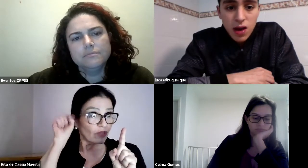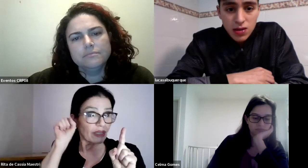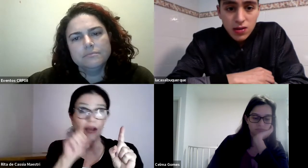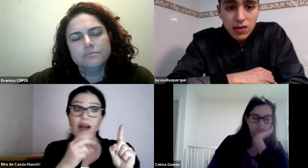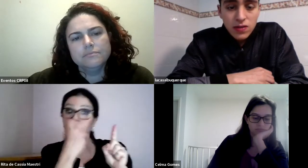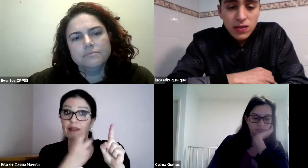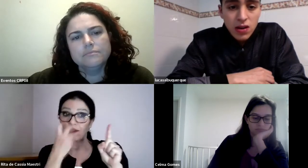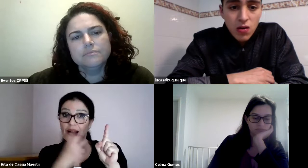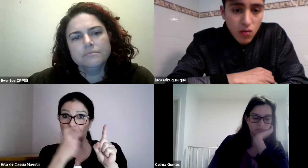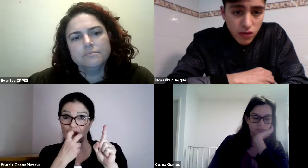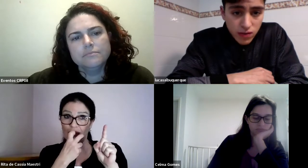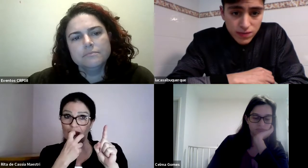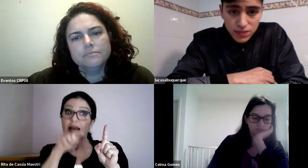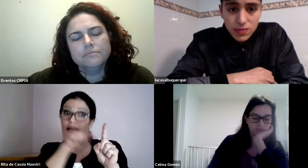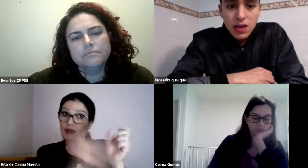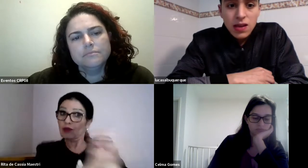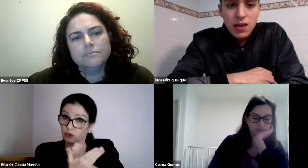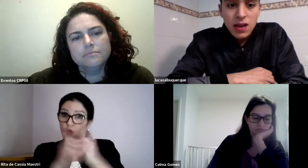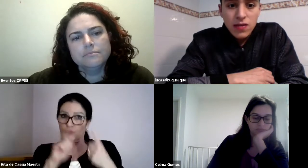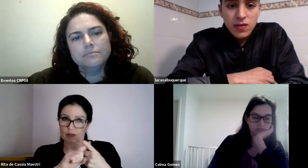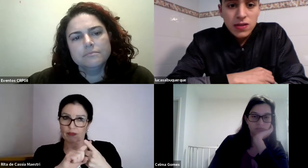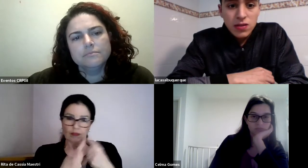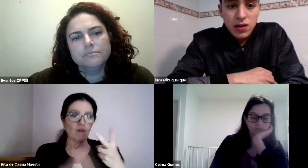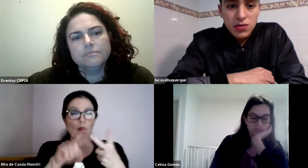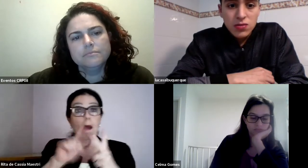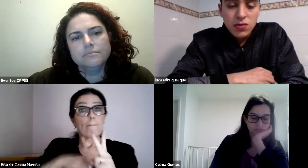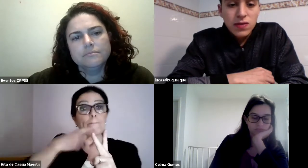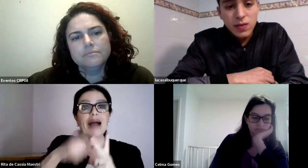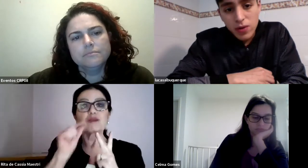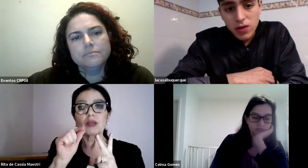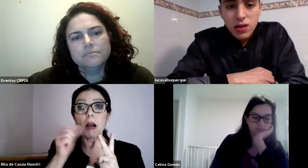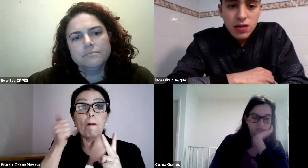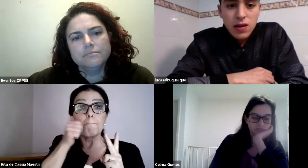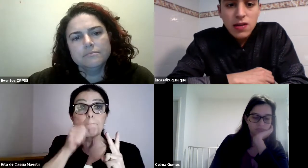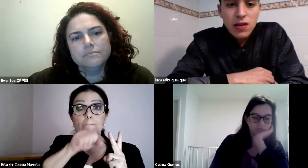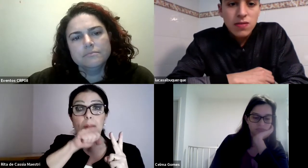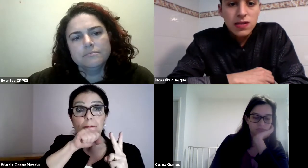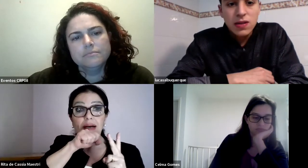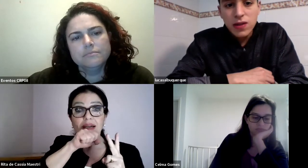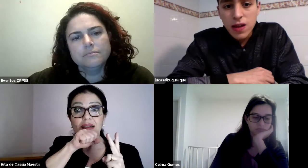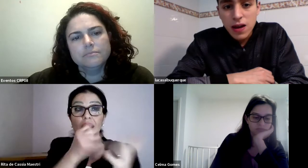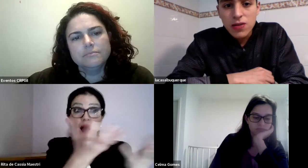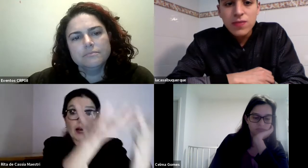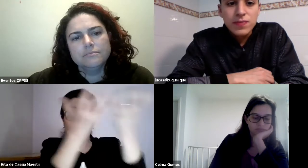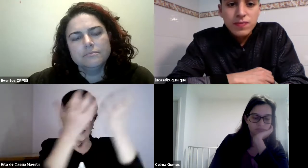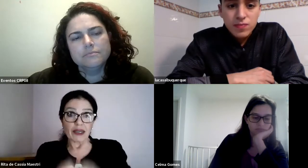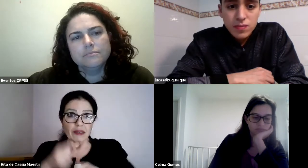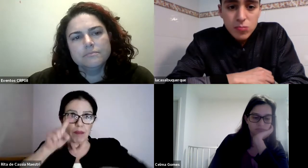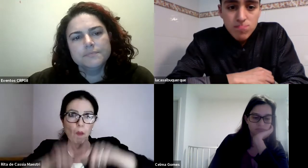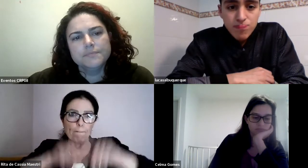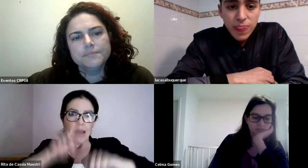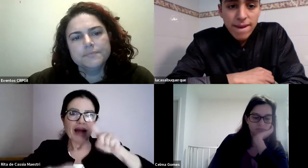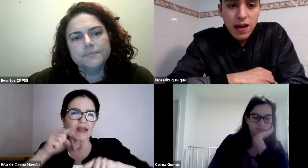a linguagem. Se você ouve e daí você se torna surdo, você pode adquirir a oralidade com mais tranquilidade.